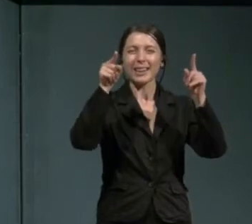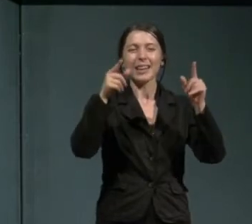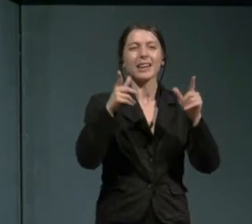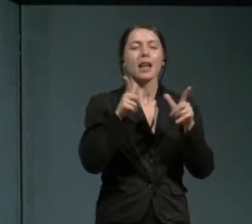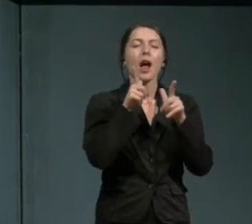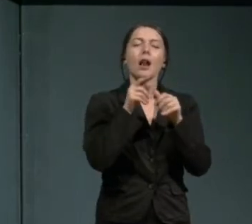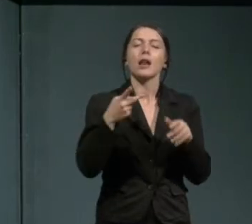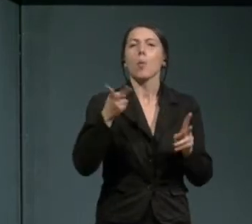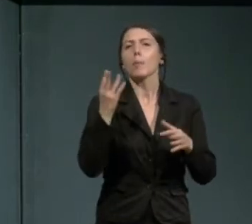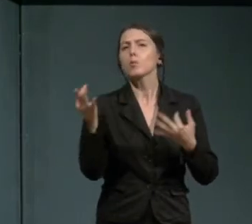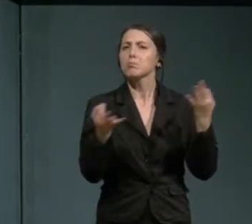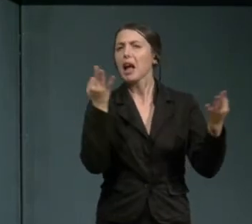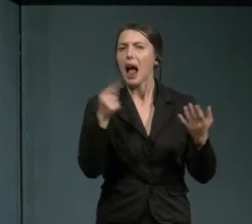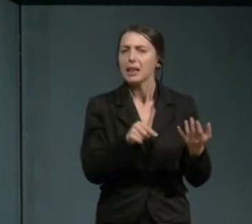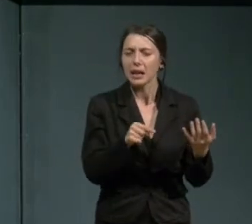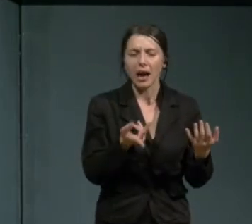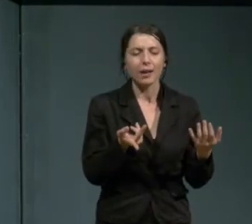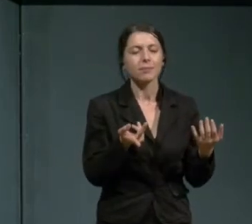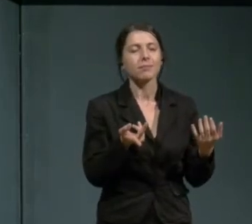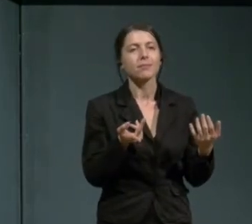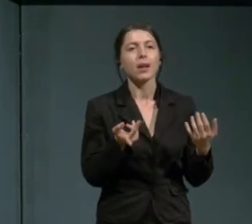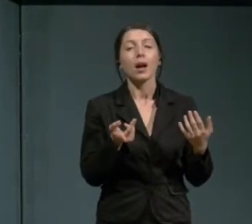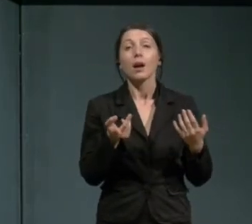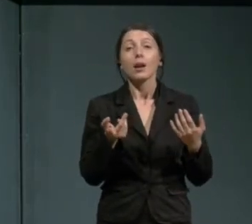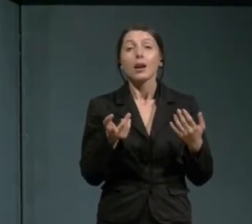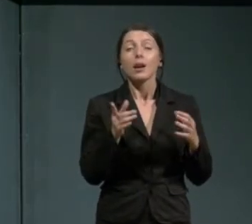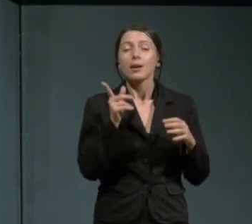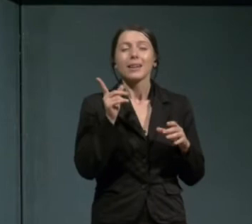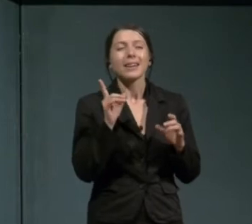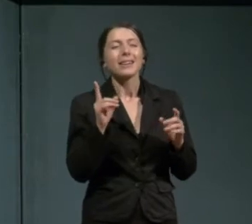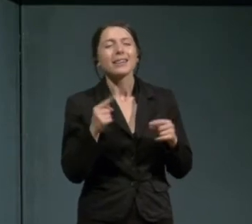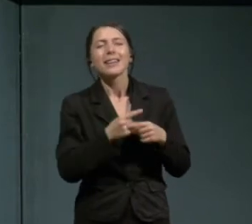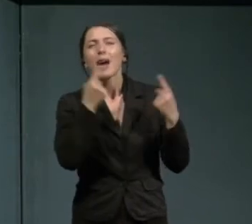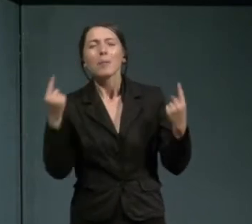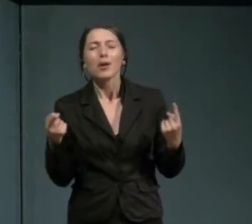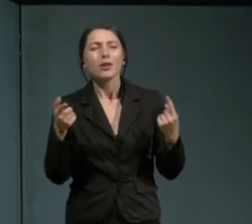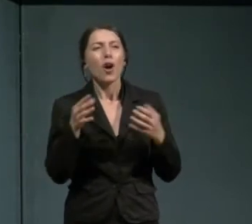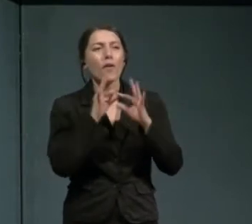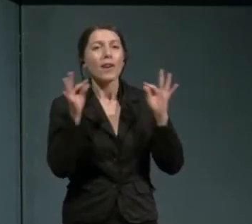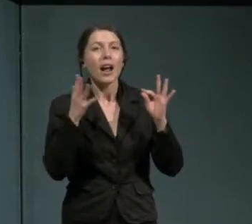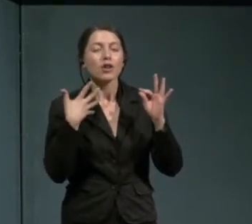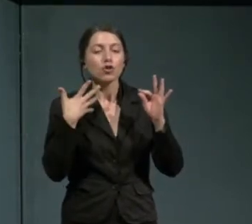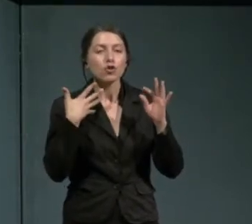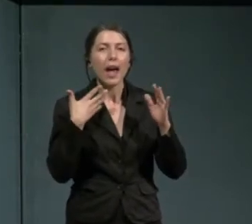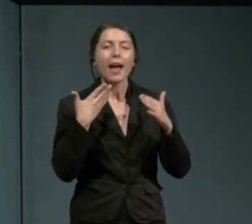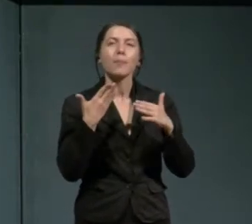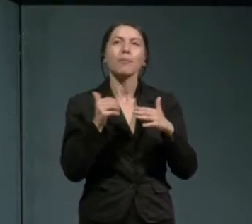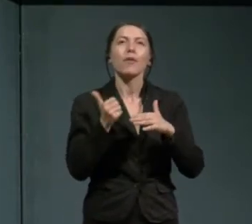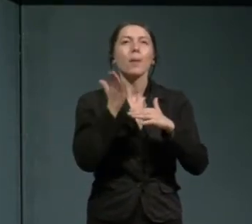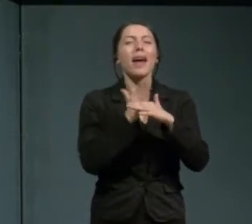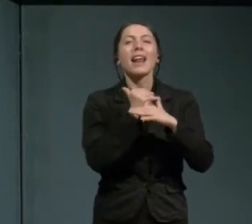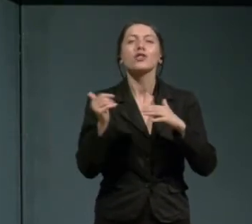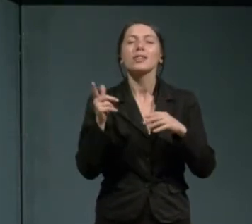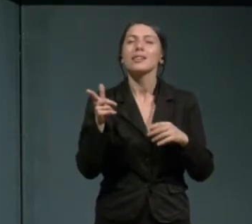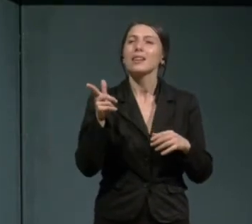lingua più classica per esempio ma altrimenti la frase attraversa diversi registri linguistici che vanno